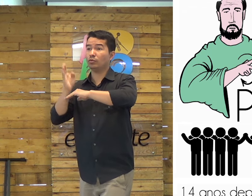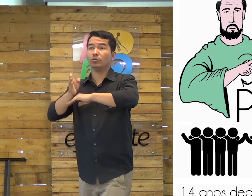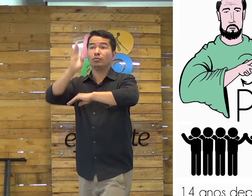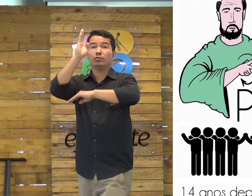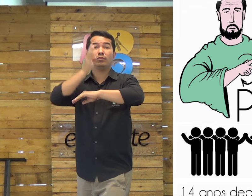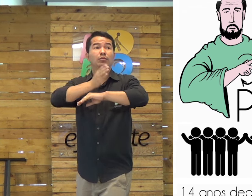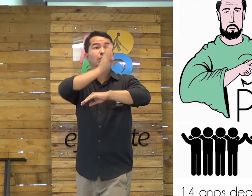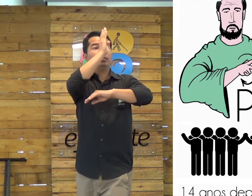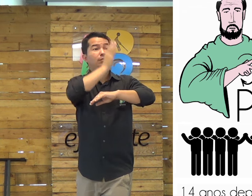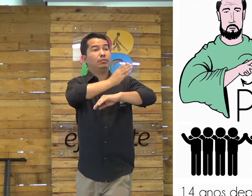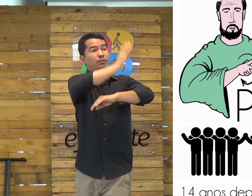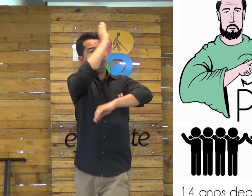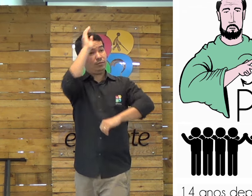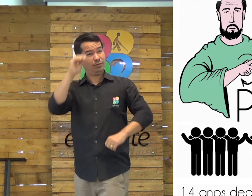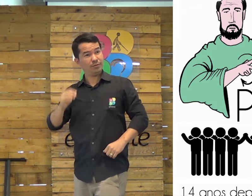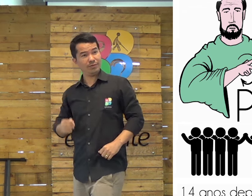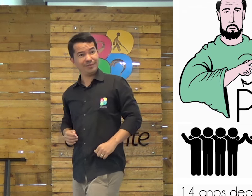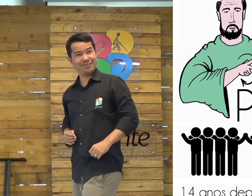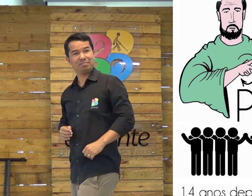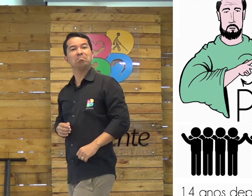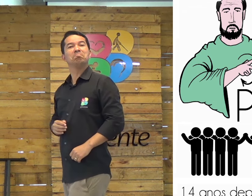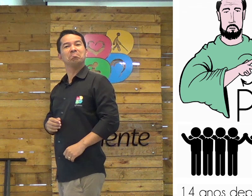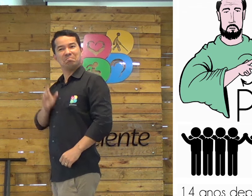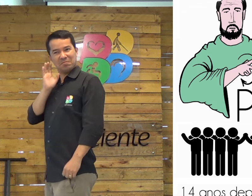fez as suas viagens missionárias.